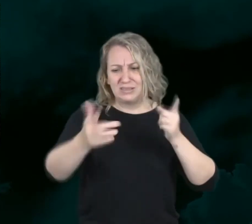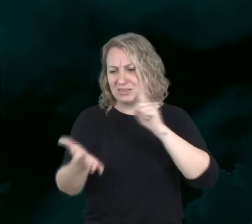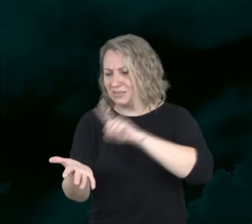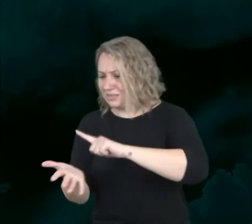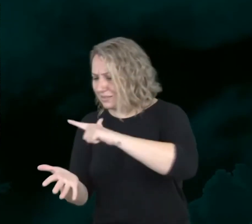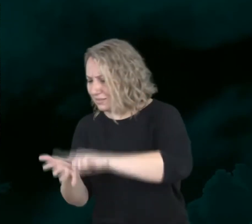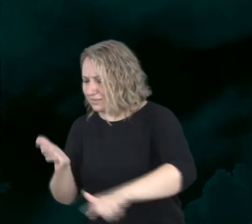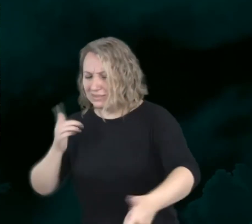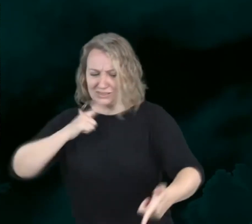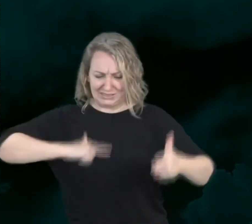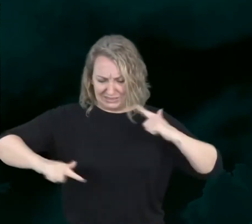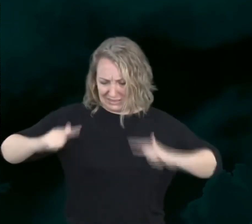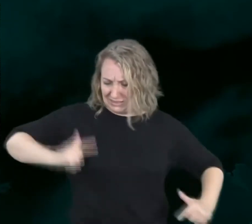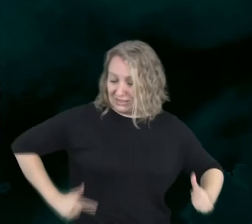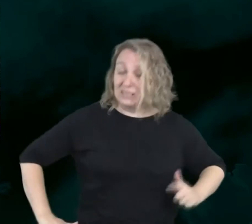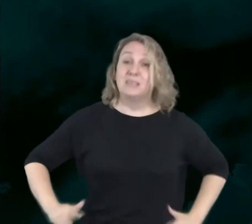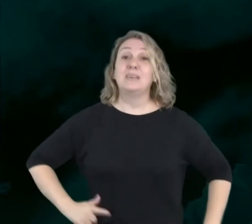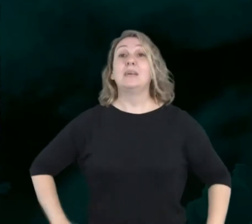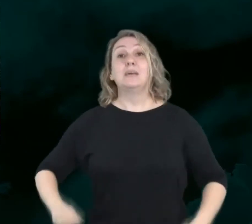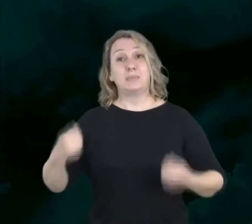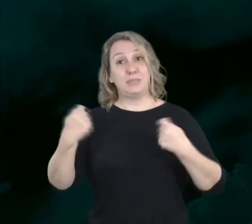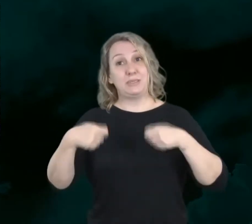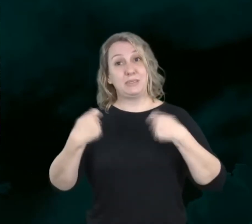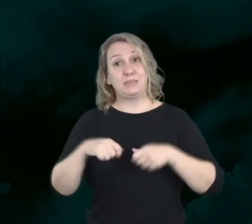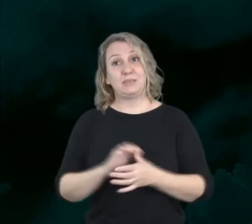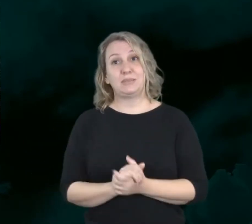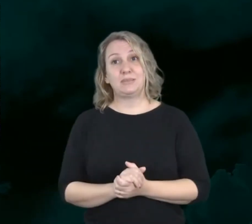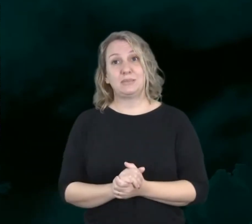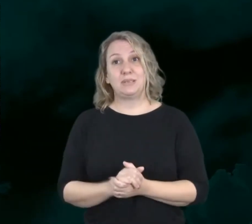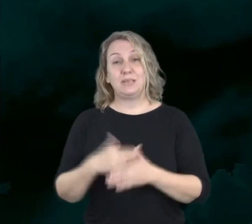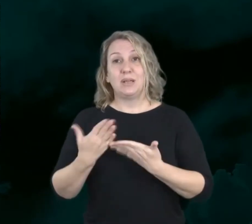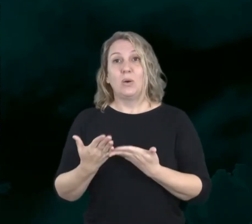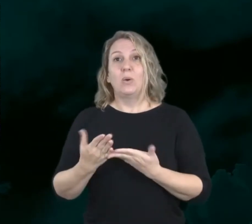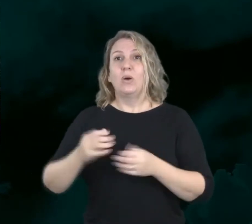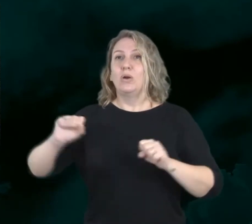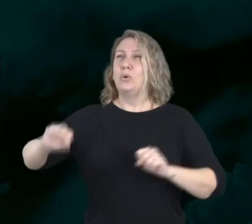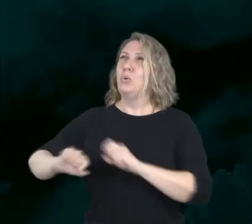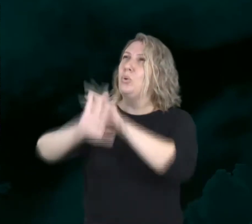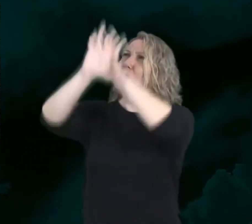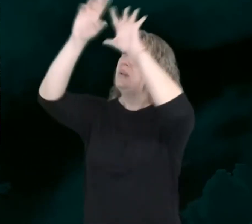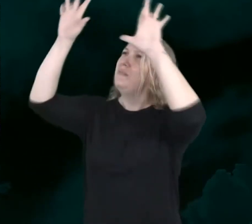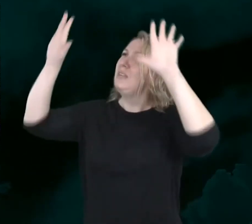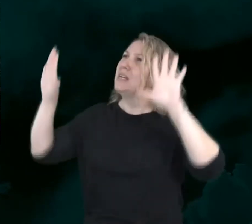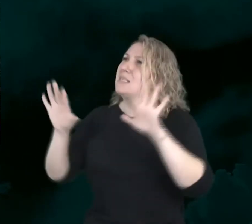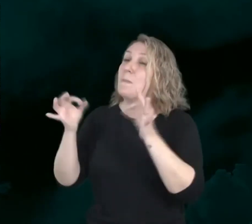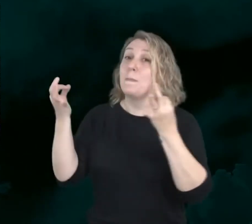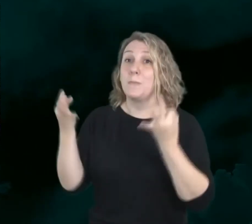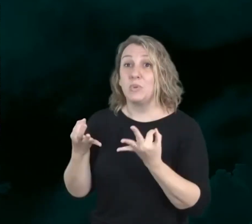é físico. Então a glorificação total precisa ser completada com a